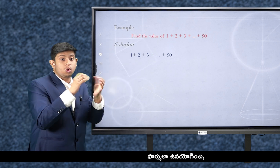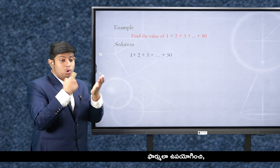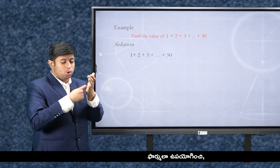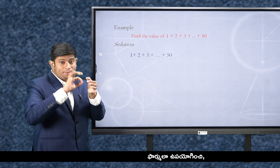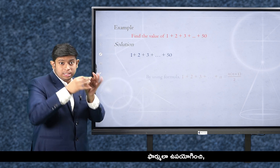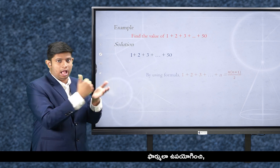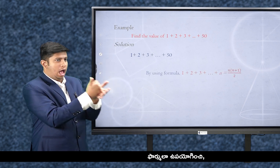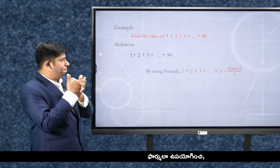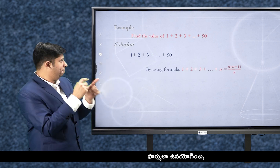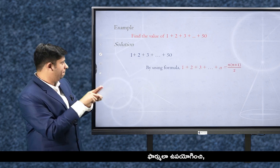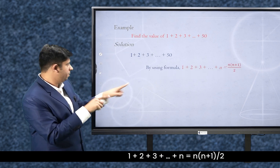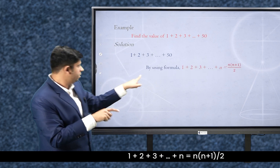సూత్రాన్ని ఉపయోగించడం ద్వారా